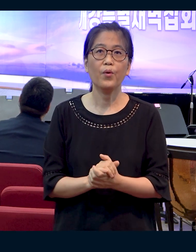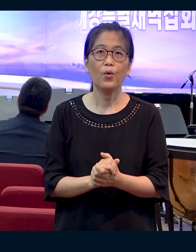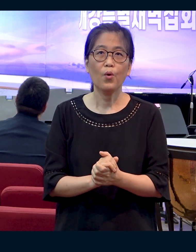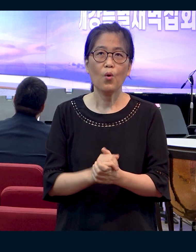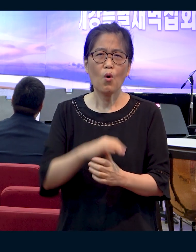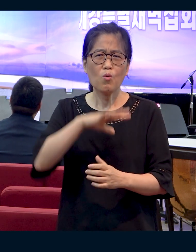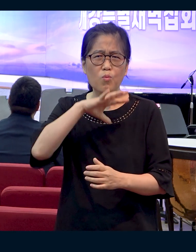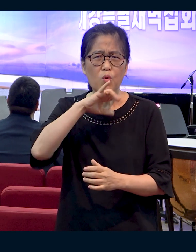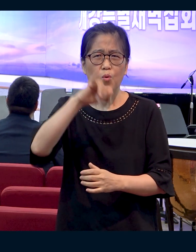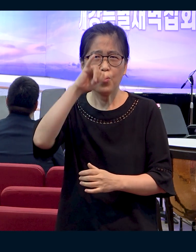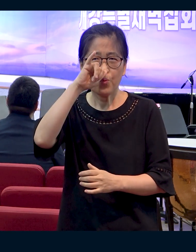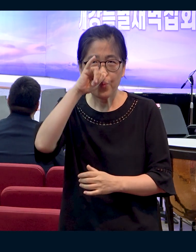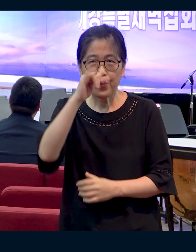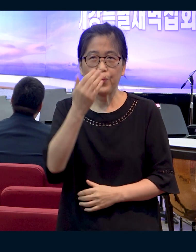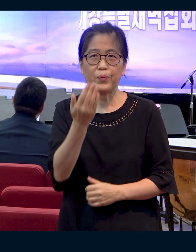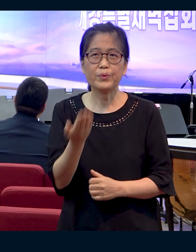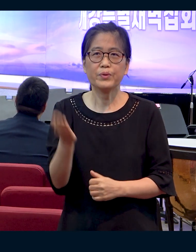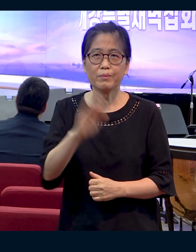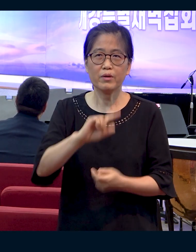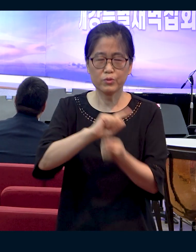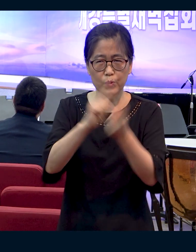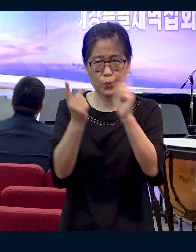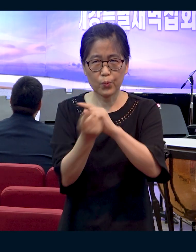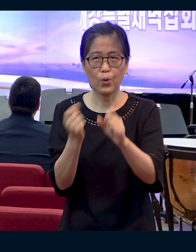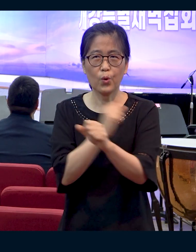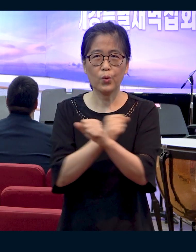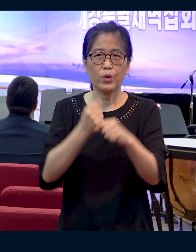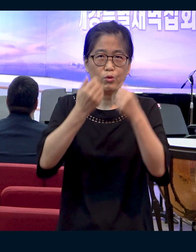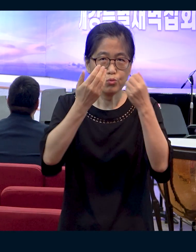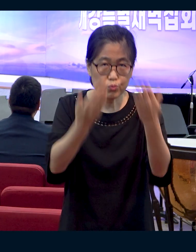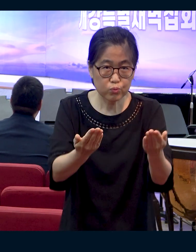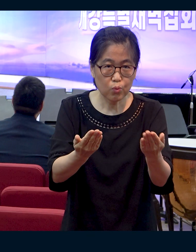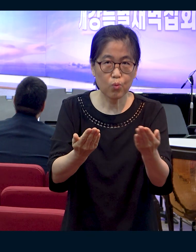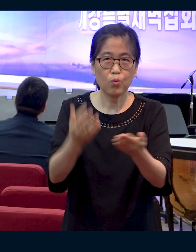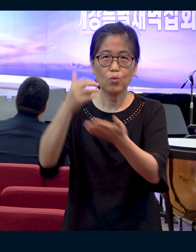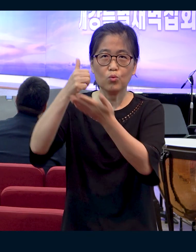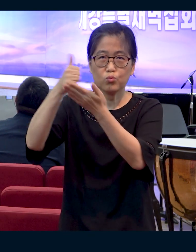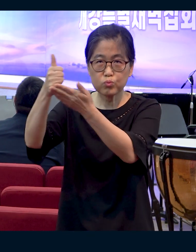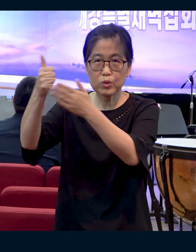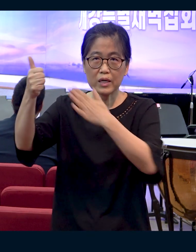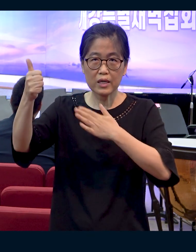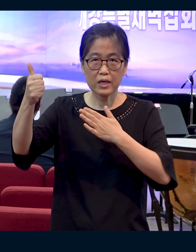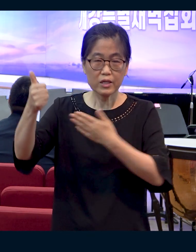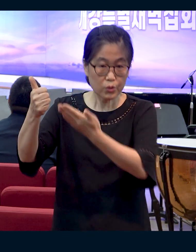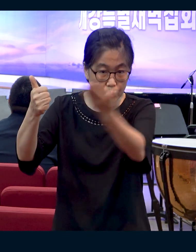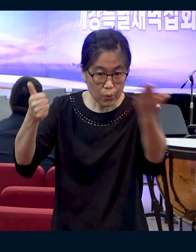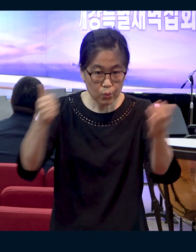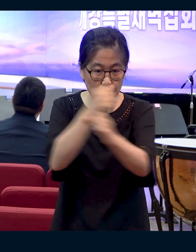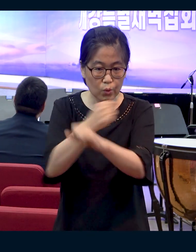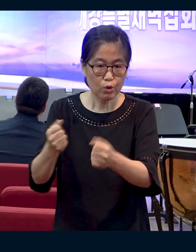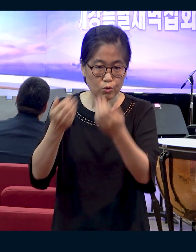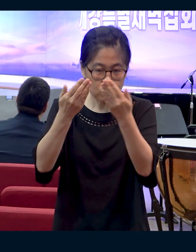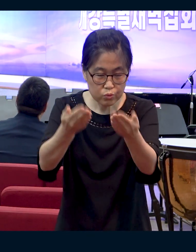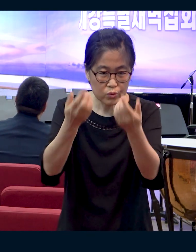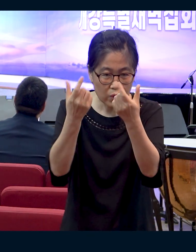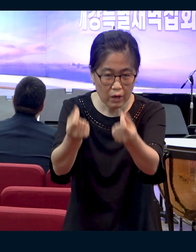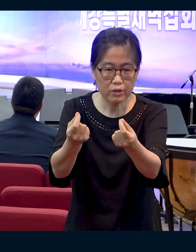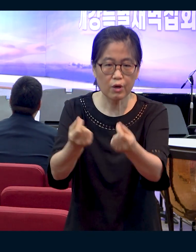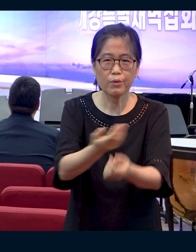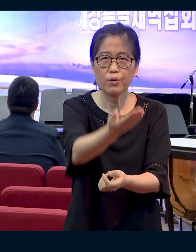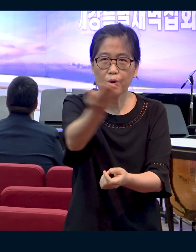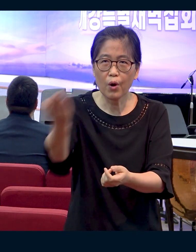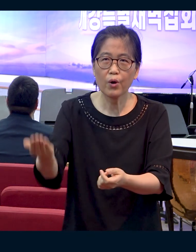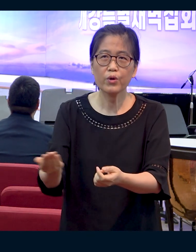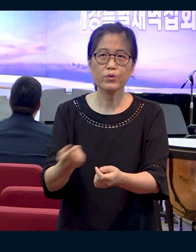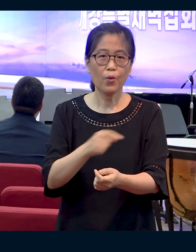옷 입고, 누가 누구에게 불만이 있거든 서로 용납하여 피차 용서하되 주께서 너희를 용서하신 것